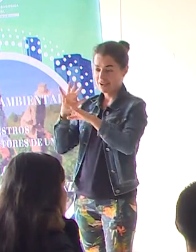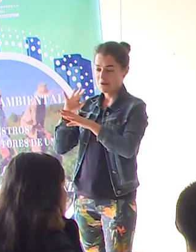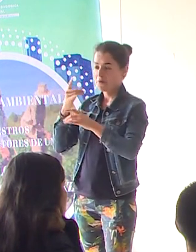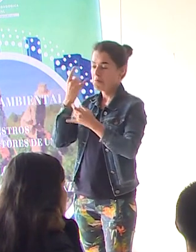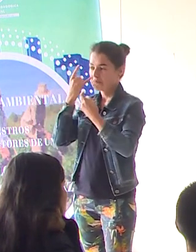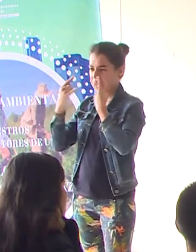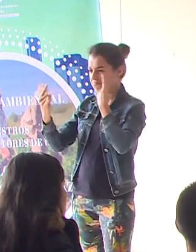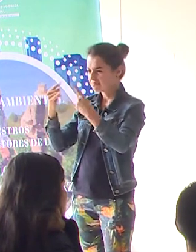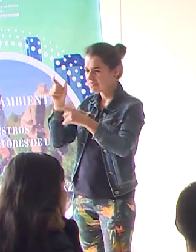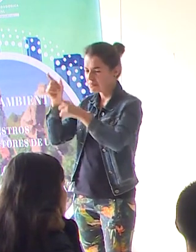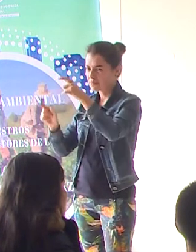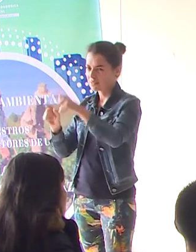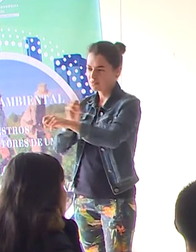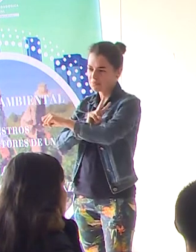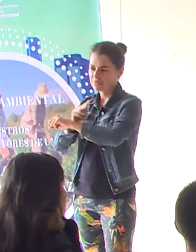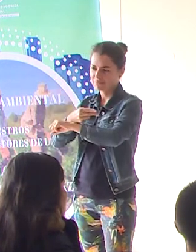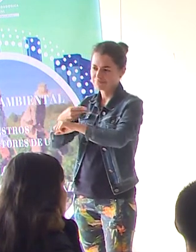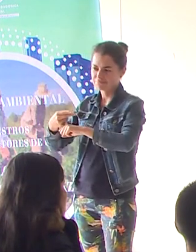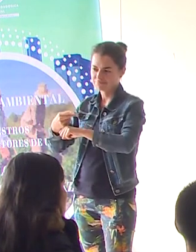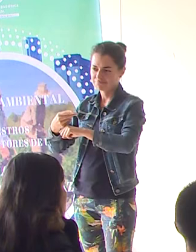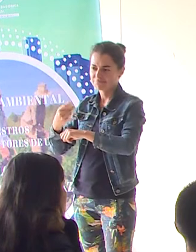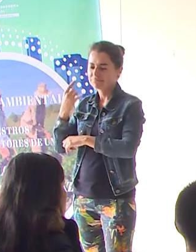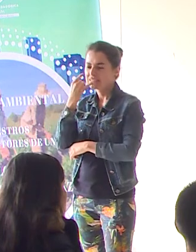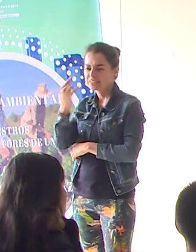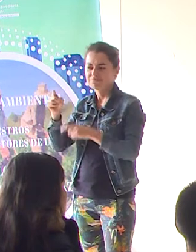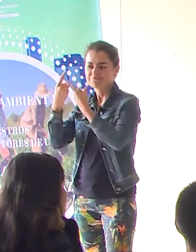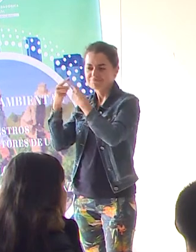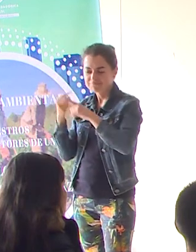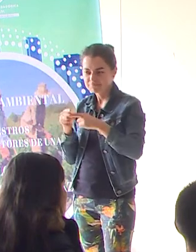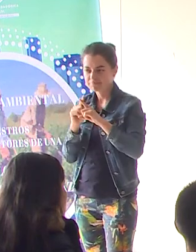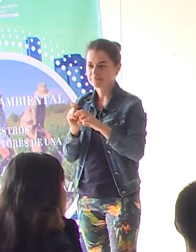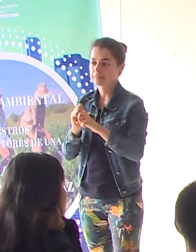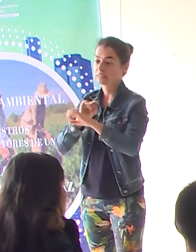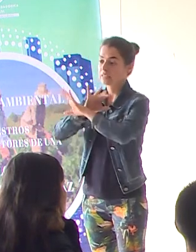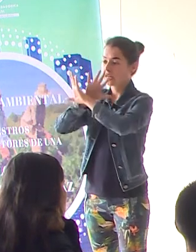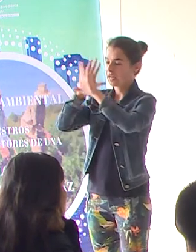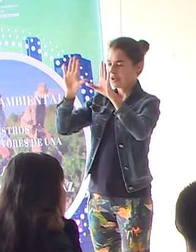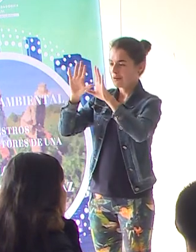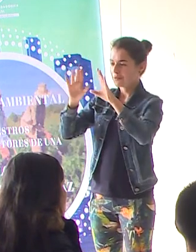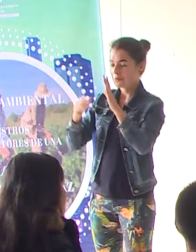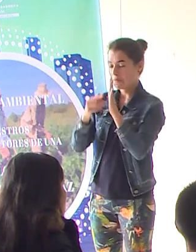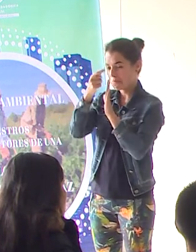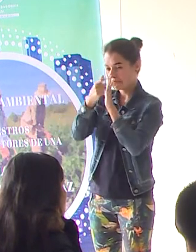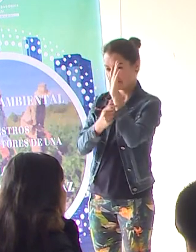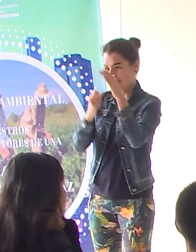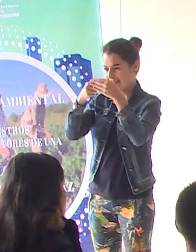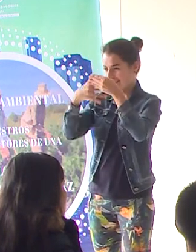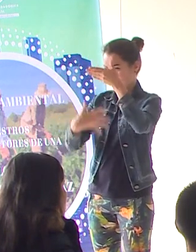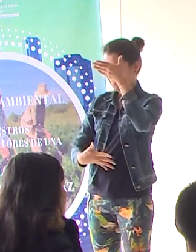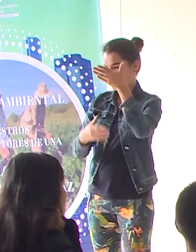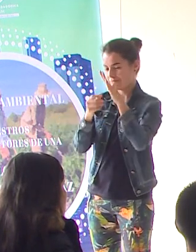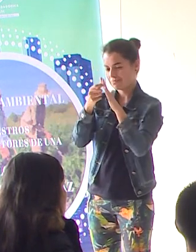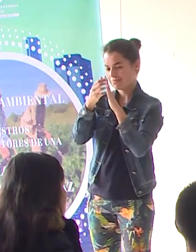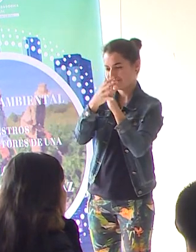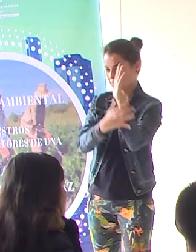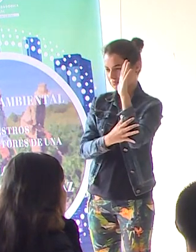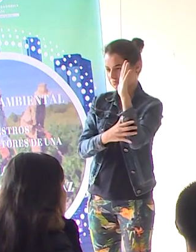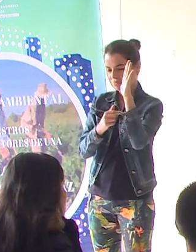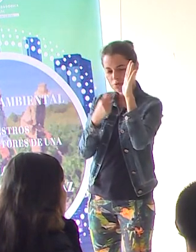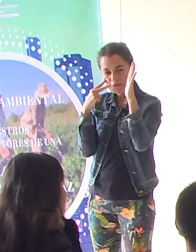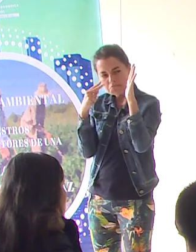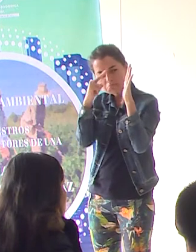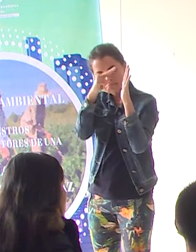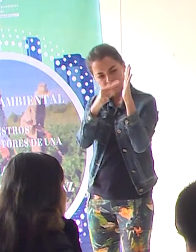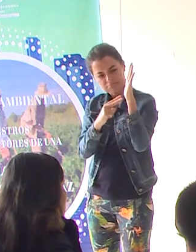en el tema de la van der hamen y evidentemente cuando no el mapa de suelos de bogotá es que bogotá ya prácticamente quedó sin suelos